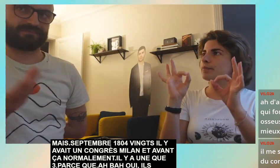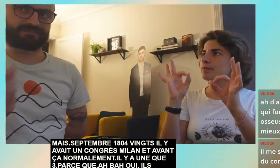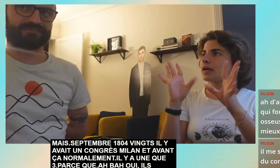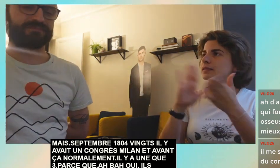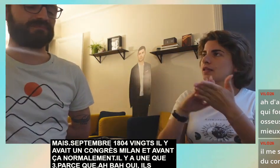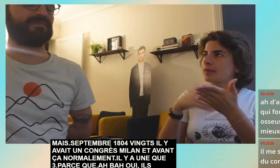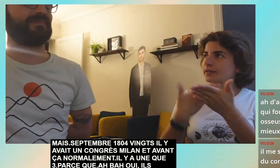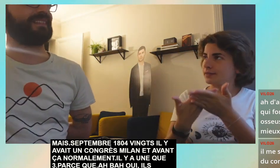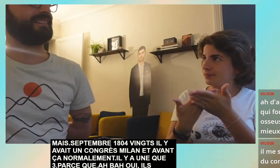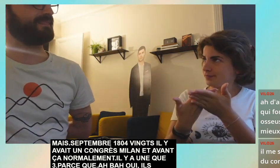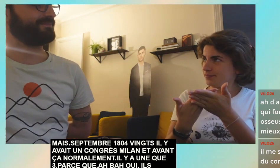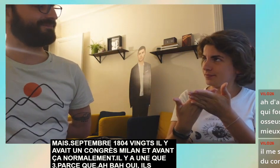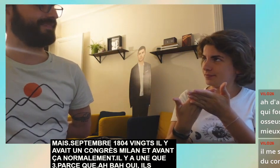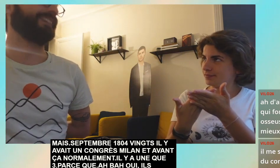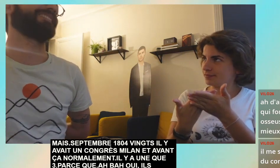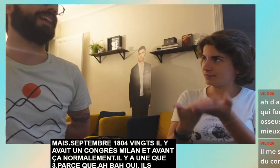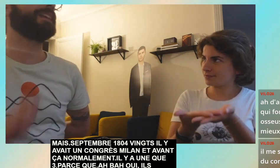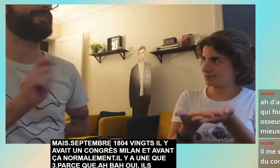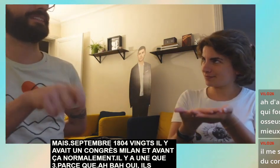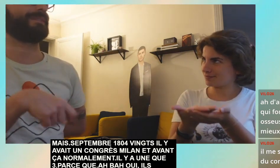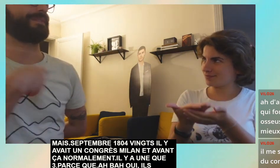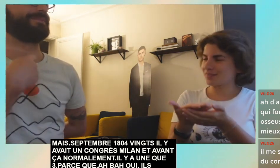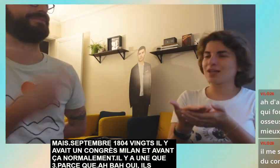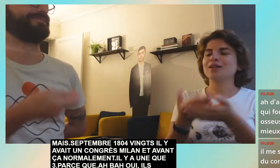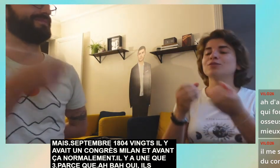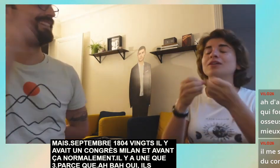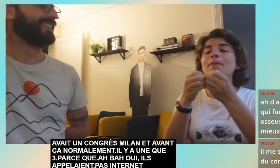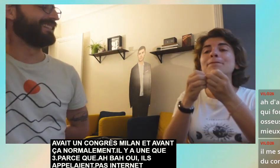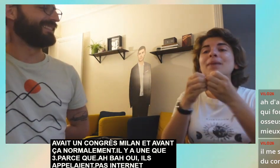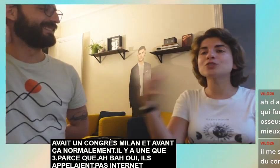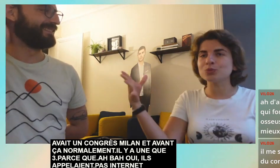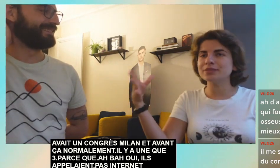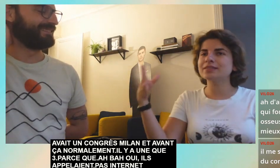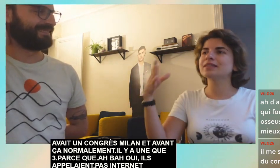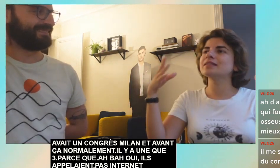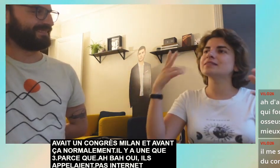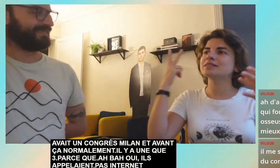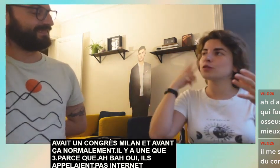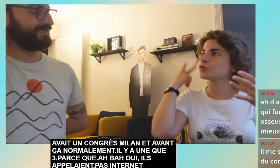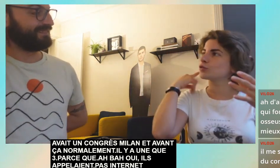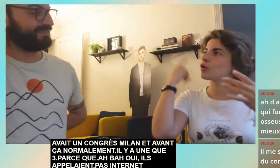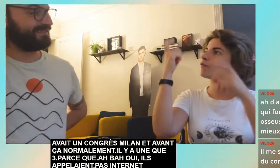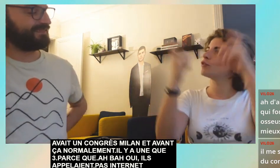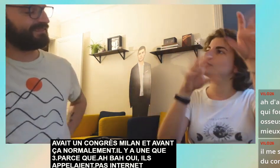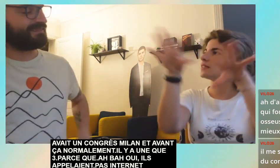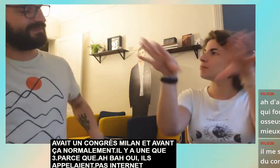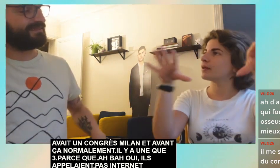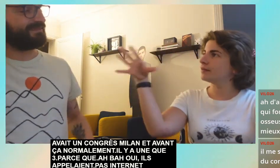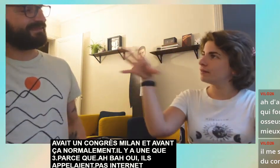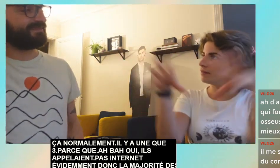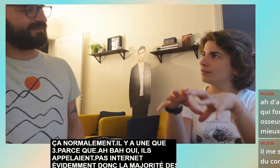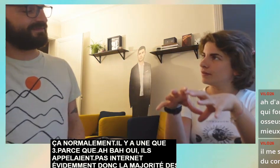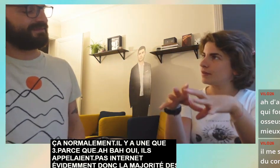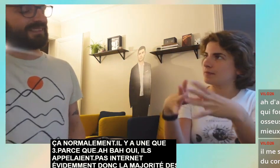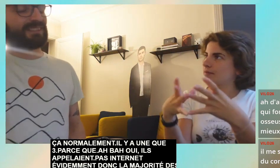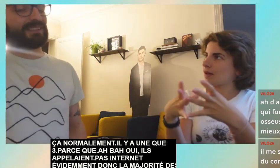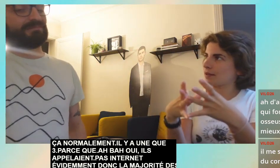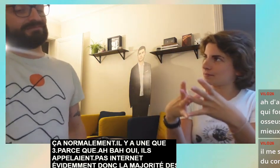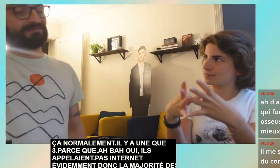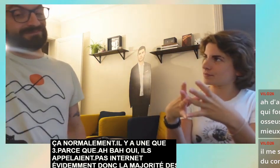pas un interprète. Évidemment. Donc la majorité des entendeurs venaient des pays.